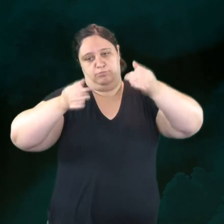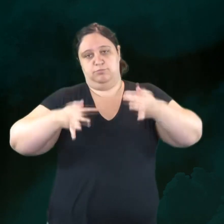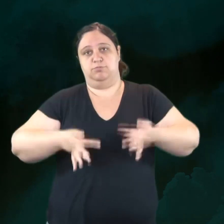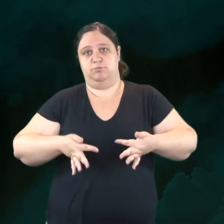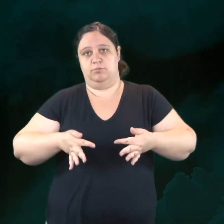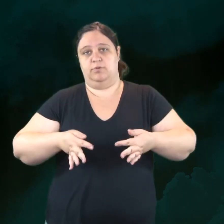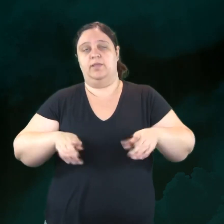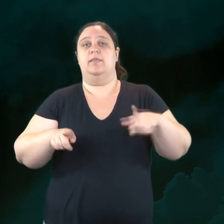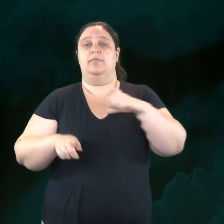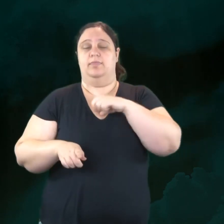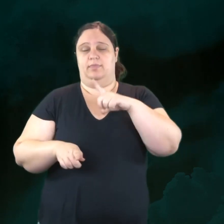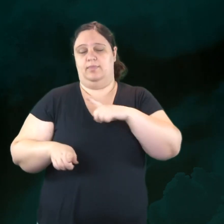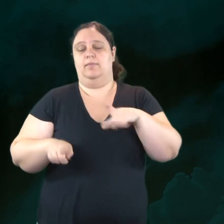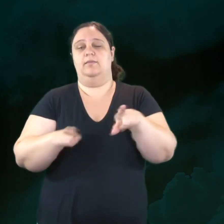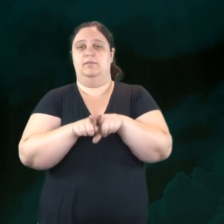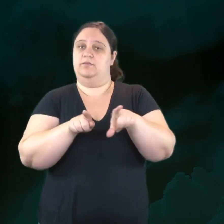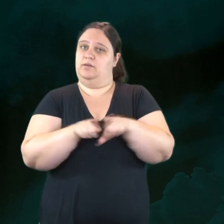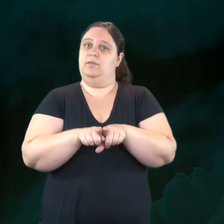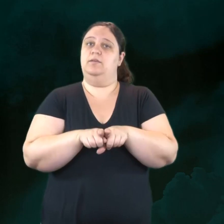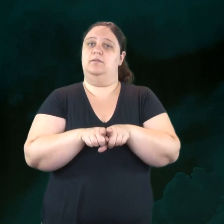concorriam os